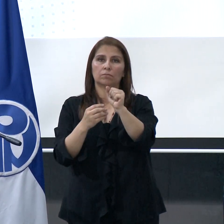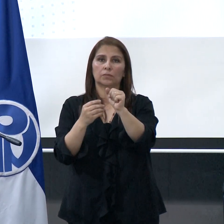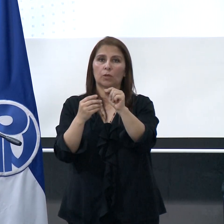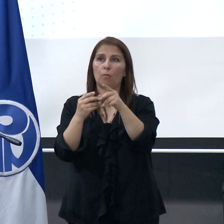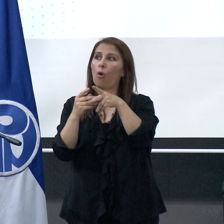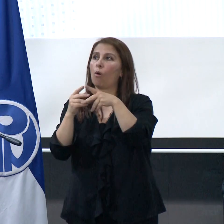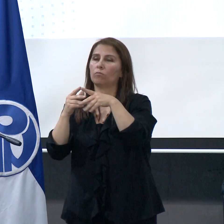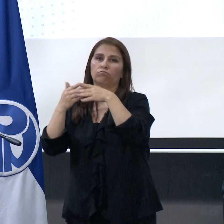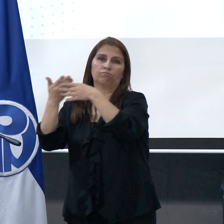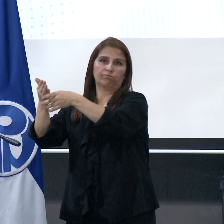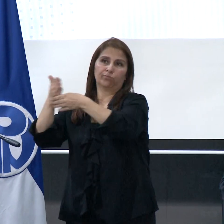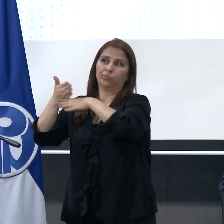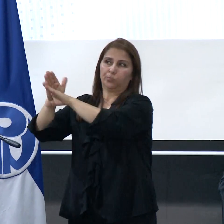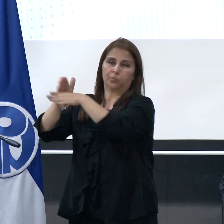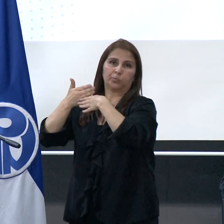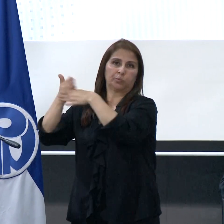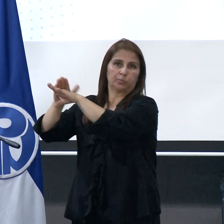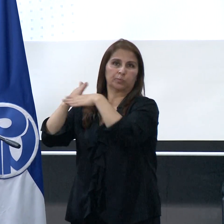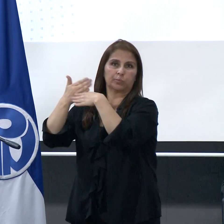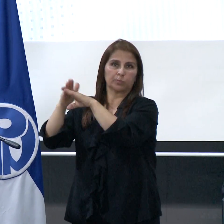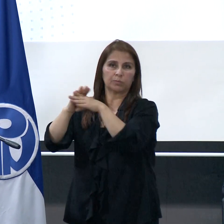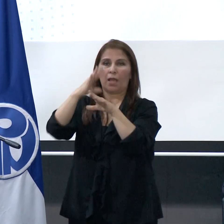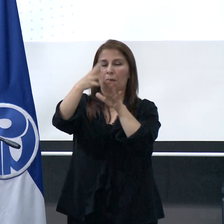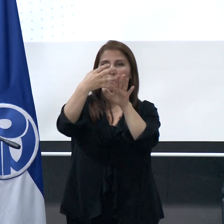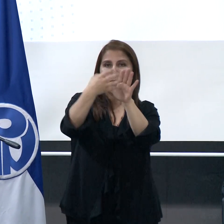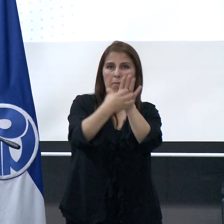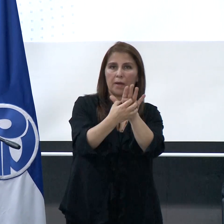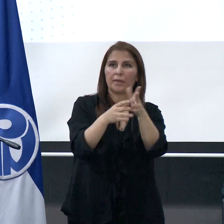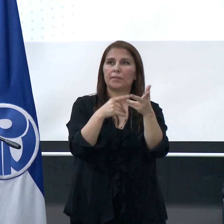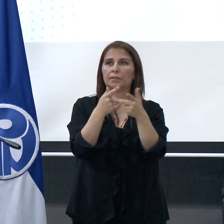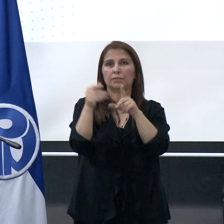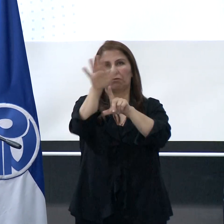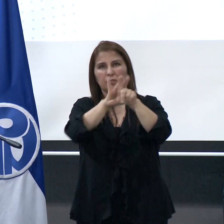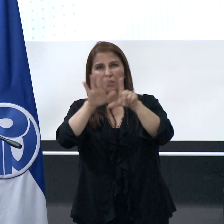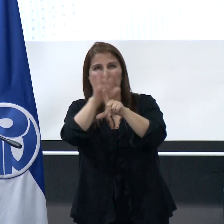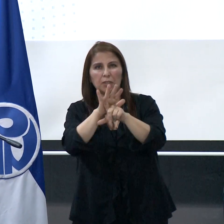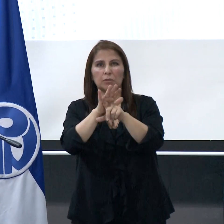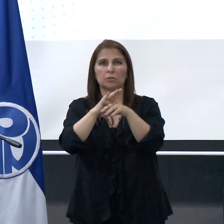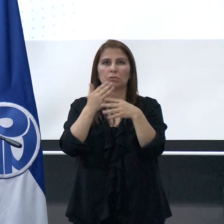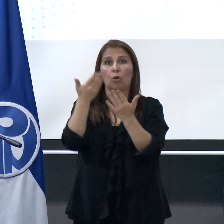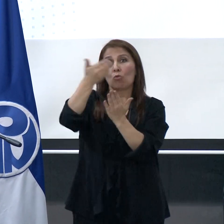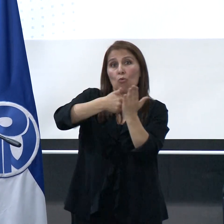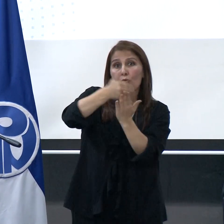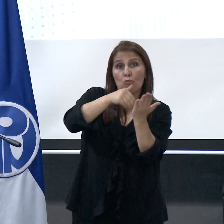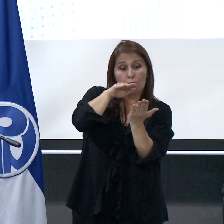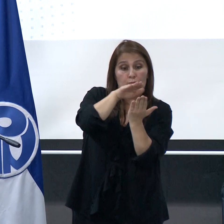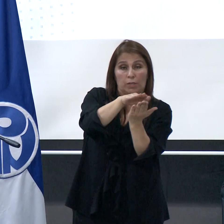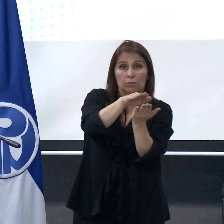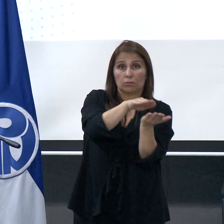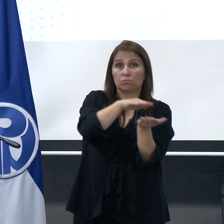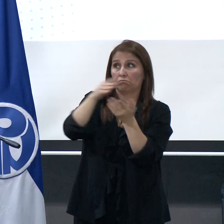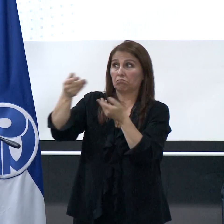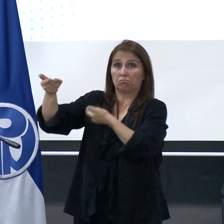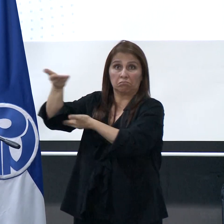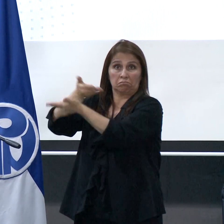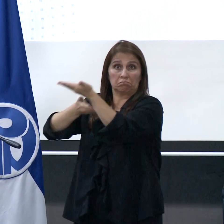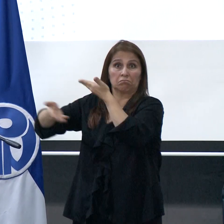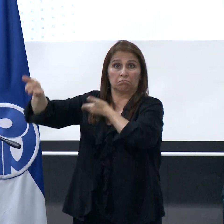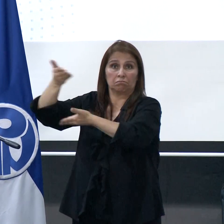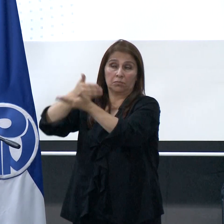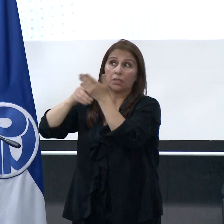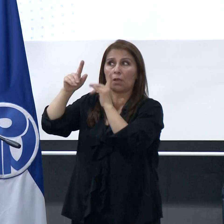estamos examinando la posibilidad de que haya también vuestra posibilidad de compartir documentos que es un poco más difícil pero lo estamos